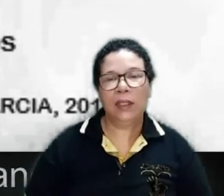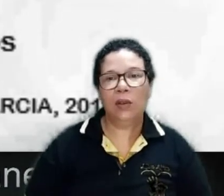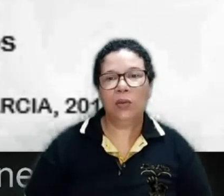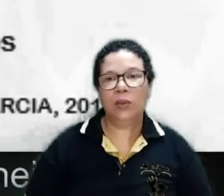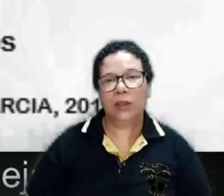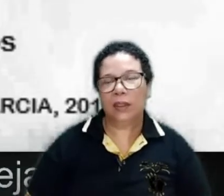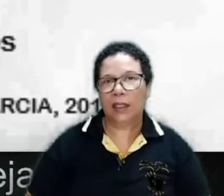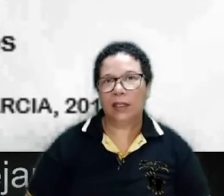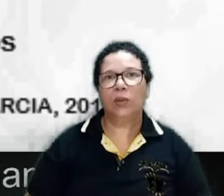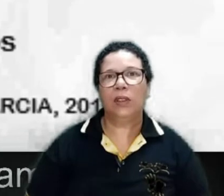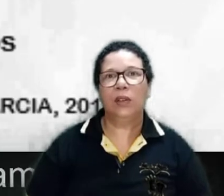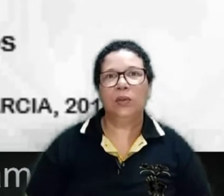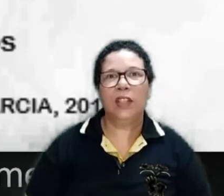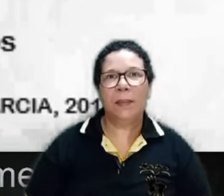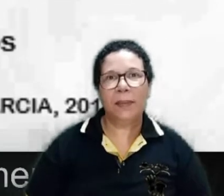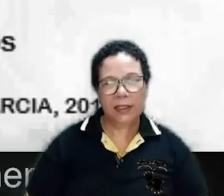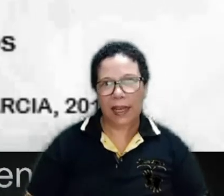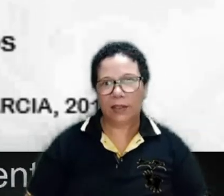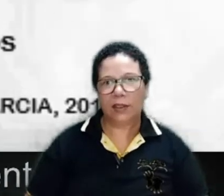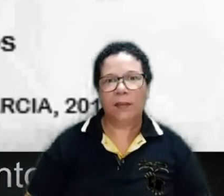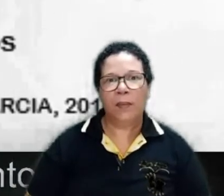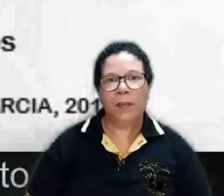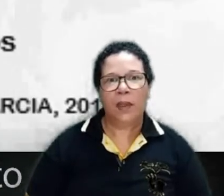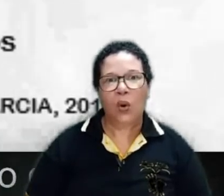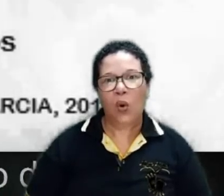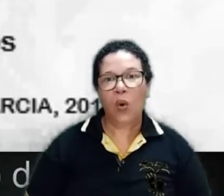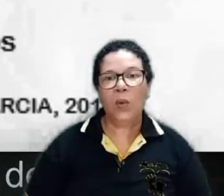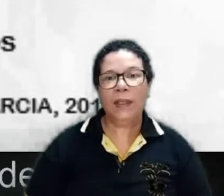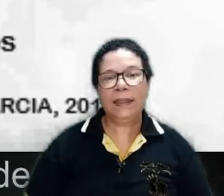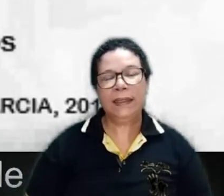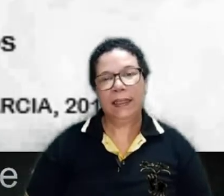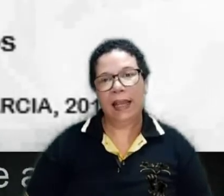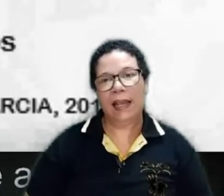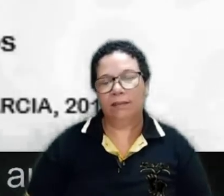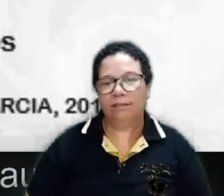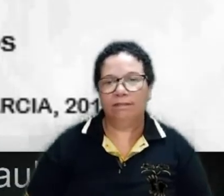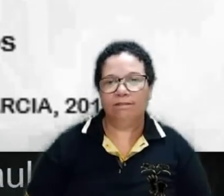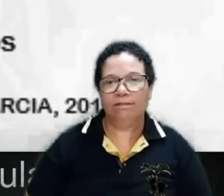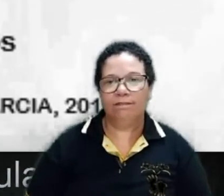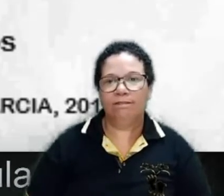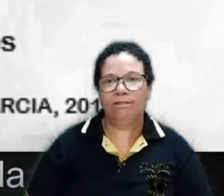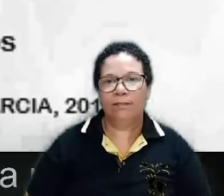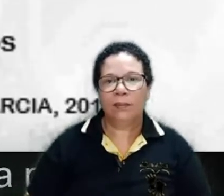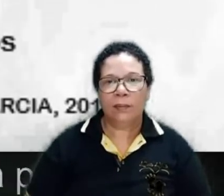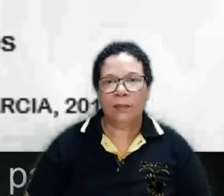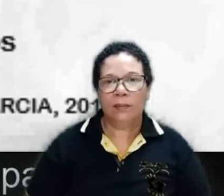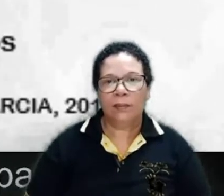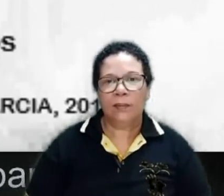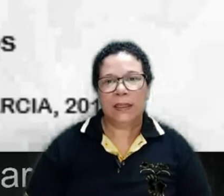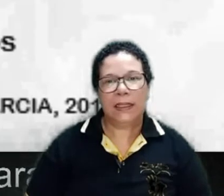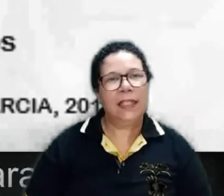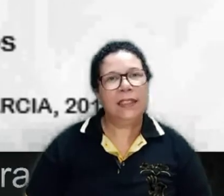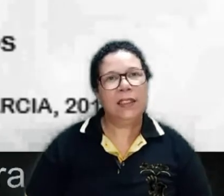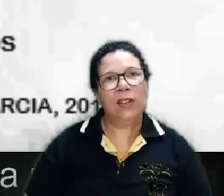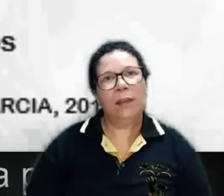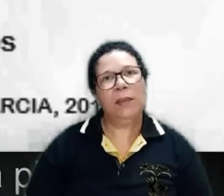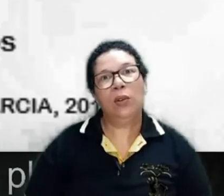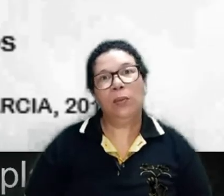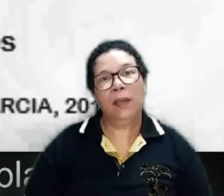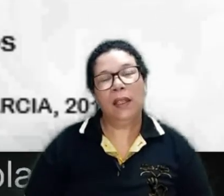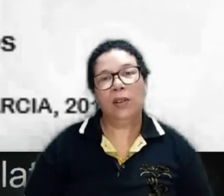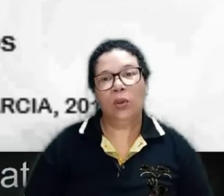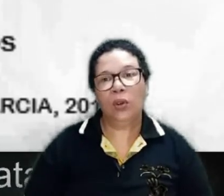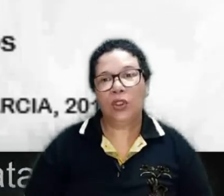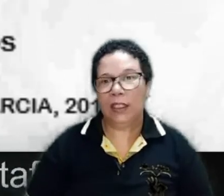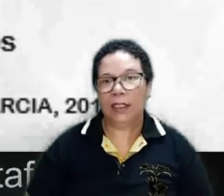os conteúdos, os conteúdos de aprendizagem. Como ensinar? Selecionar